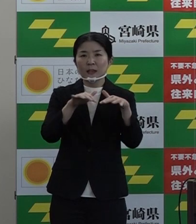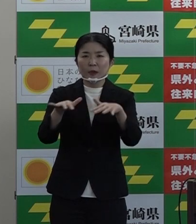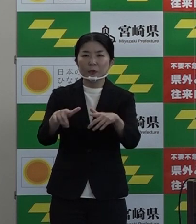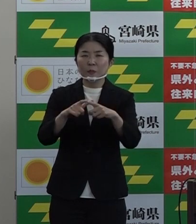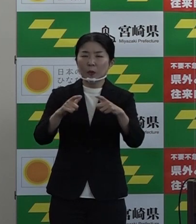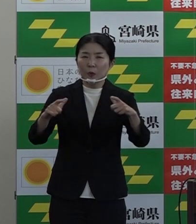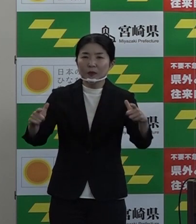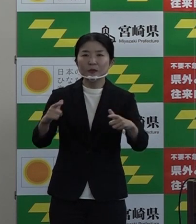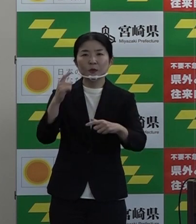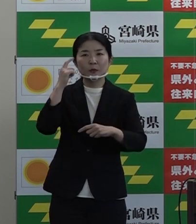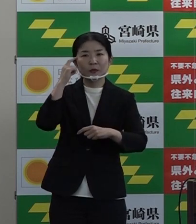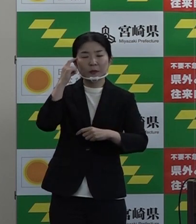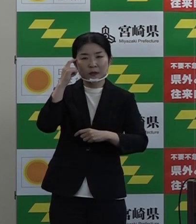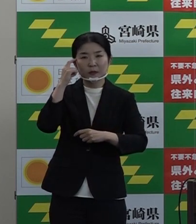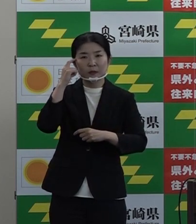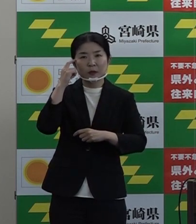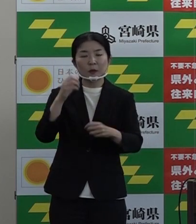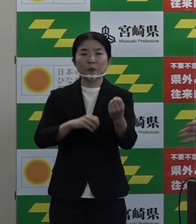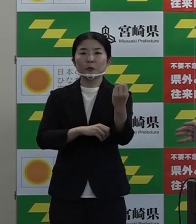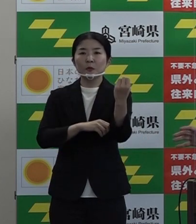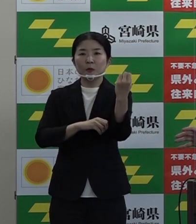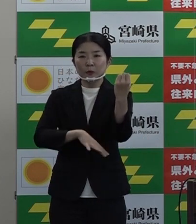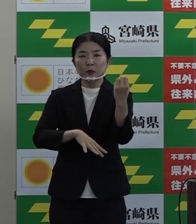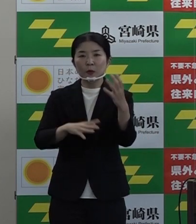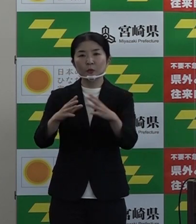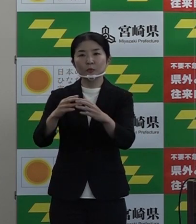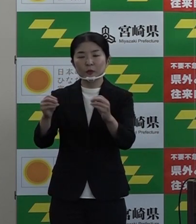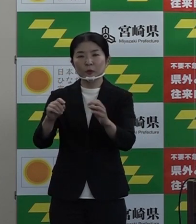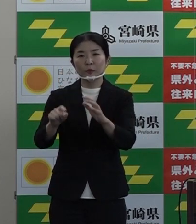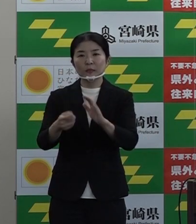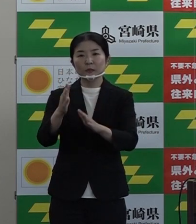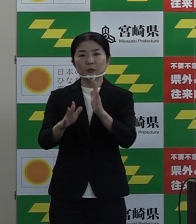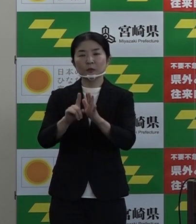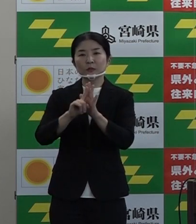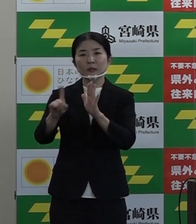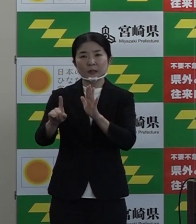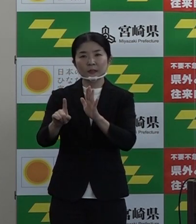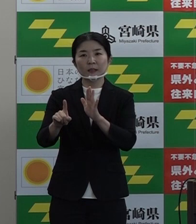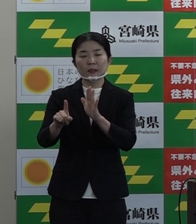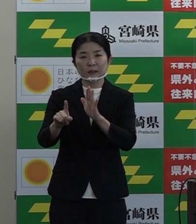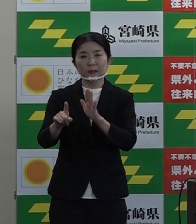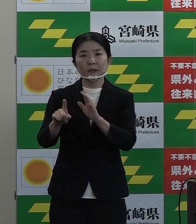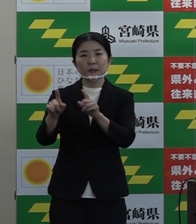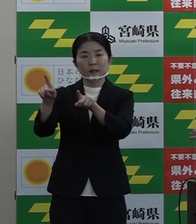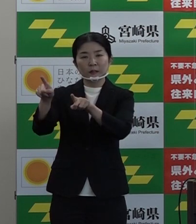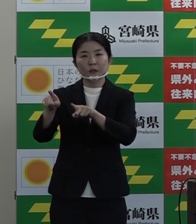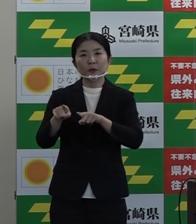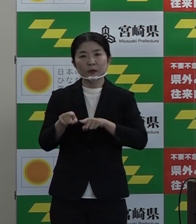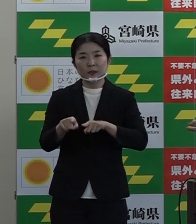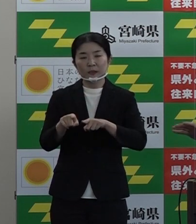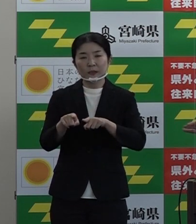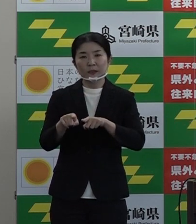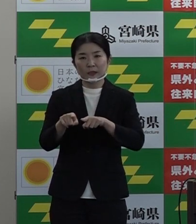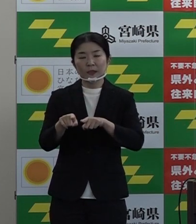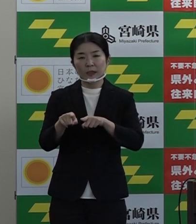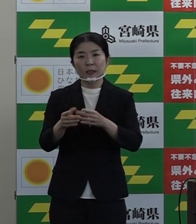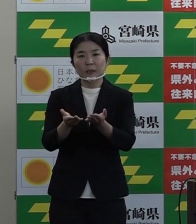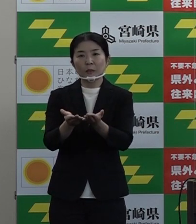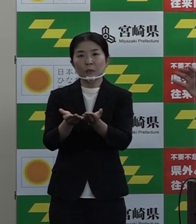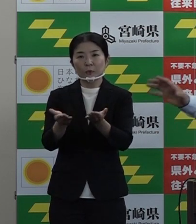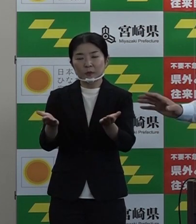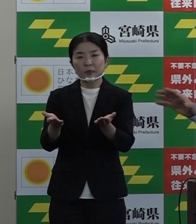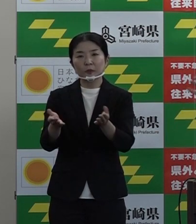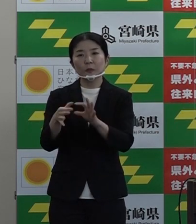考えております。もともと国の緊急事態宣言等が行われることによって、そういったところと取引が行われ